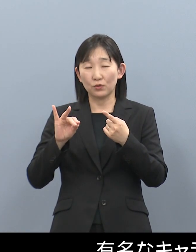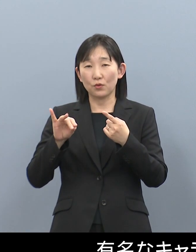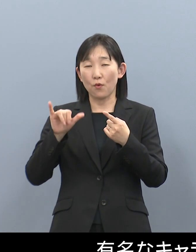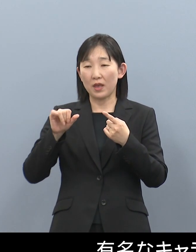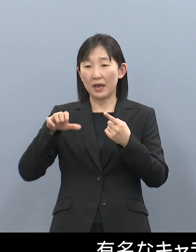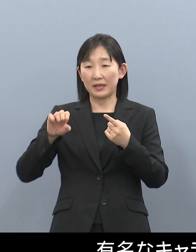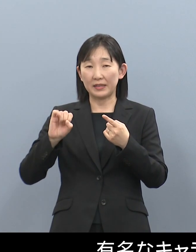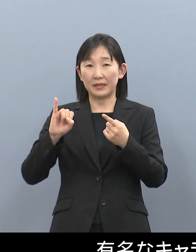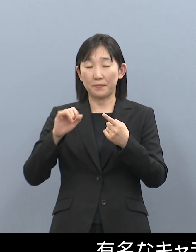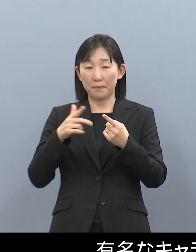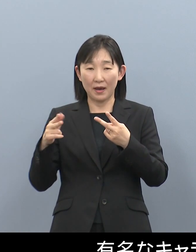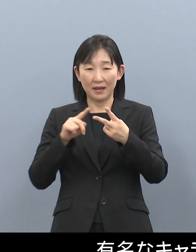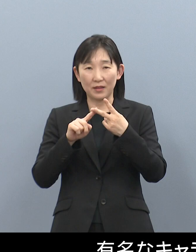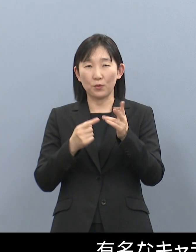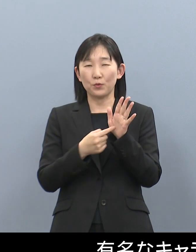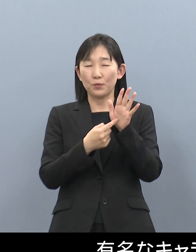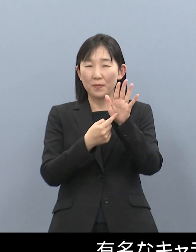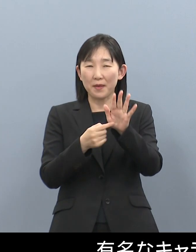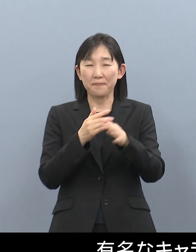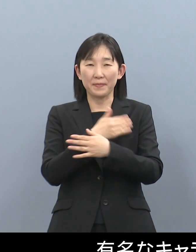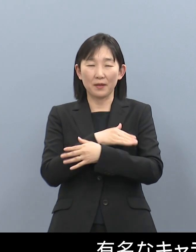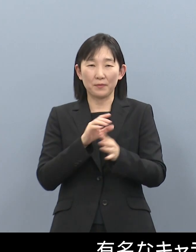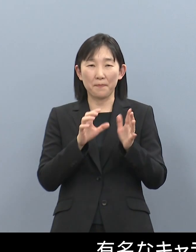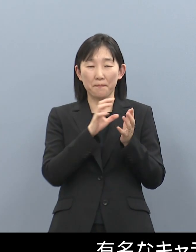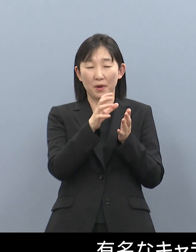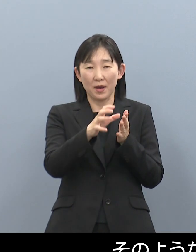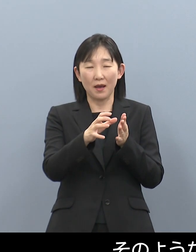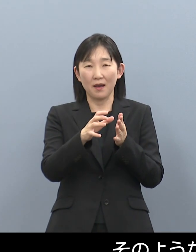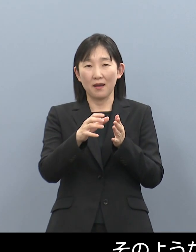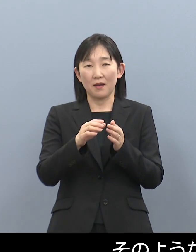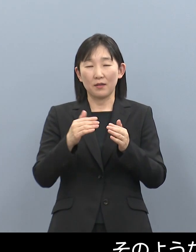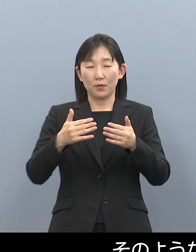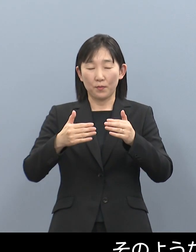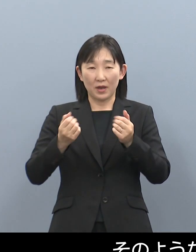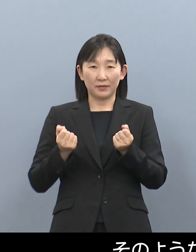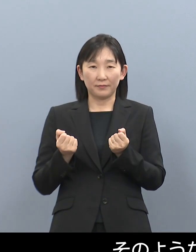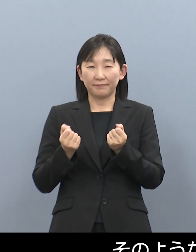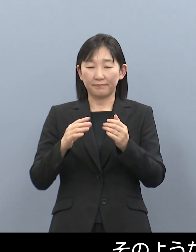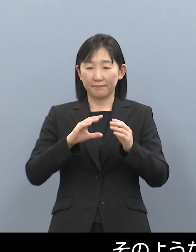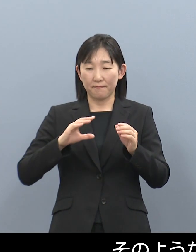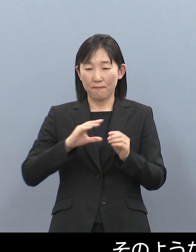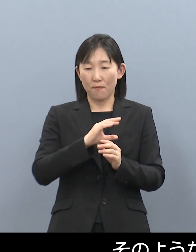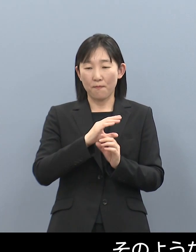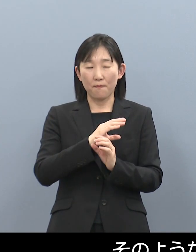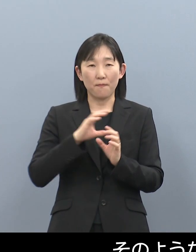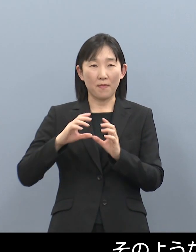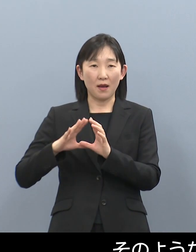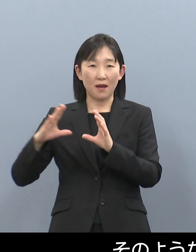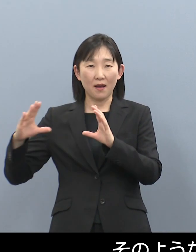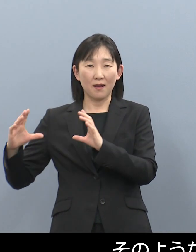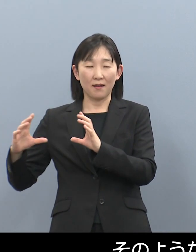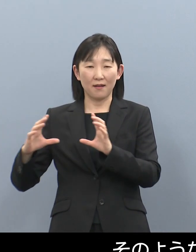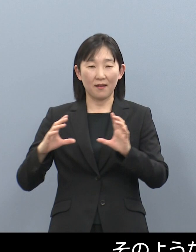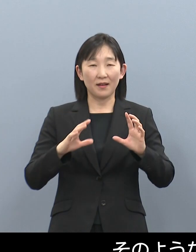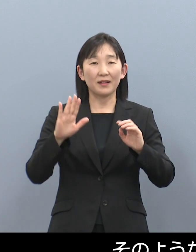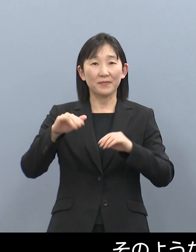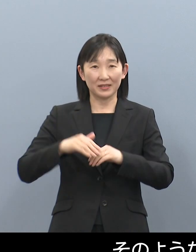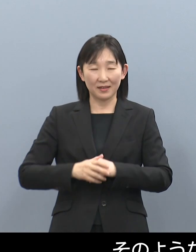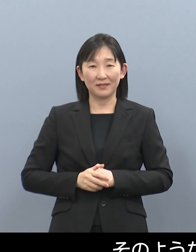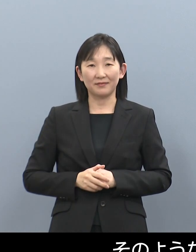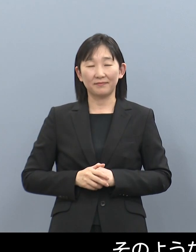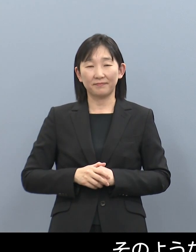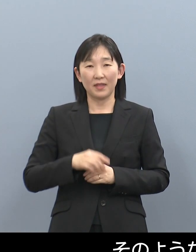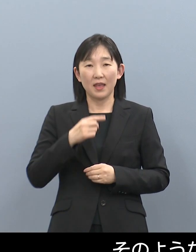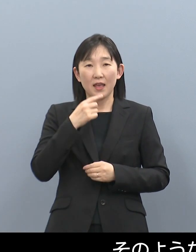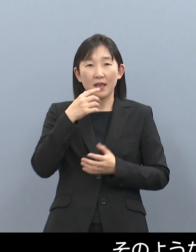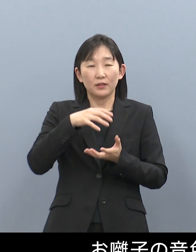ート、いわゆる出汁が披露されておりました。そのような中、本市のフロートでは紅提灯の飾